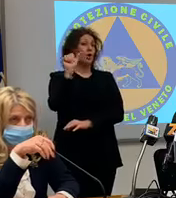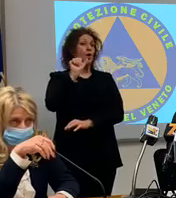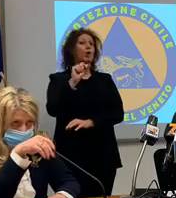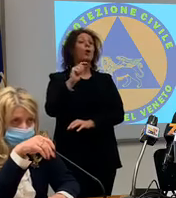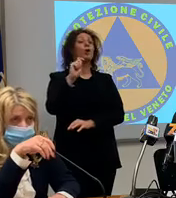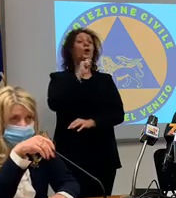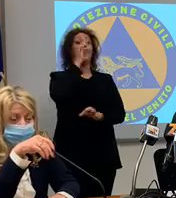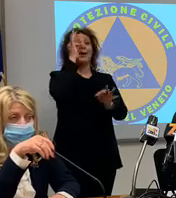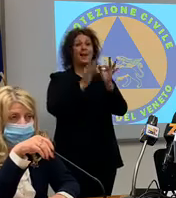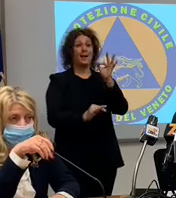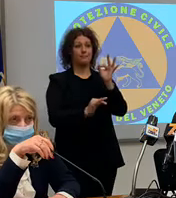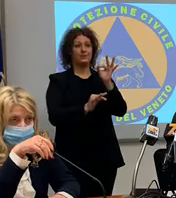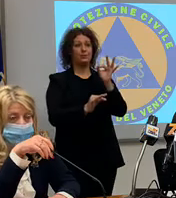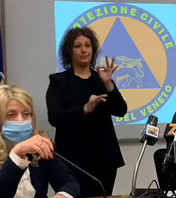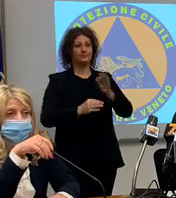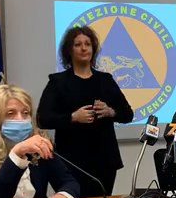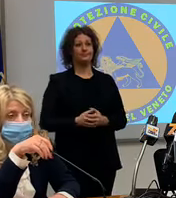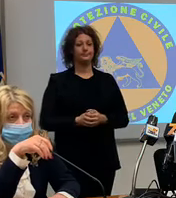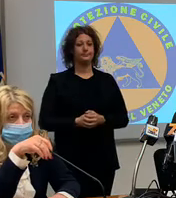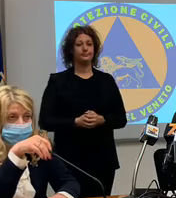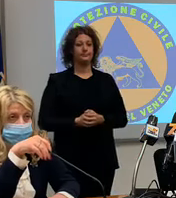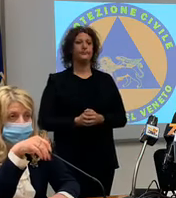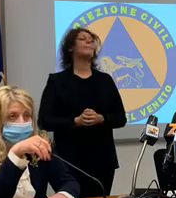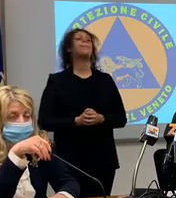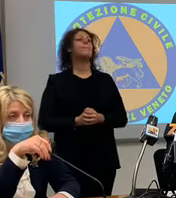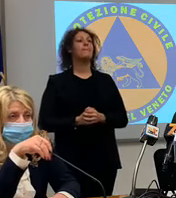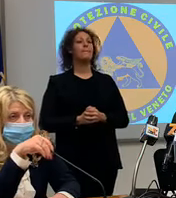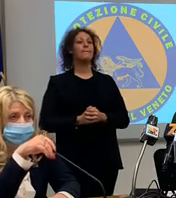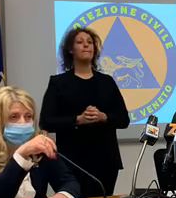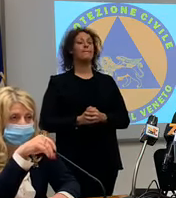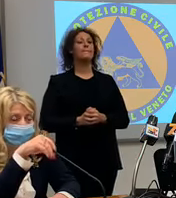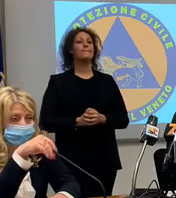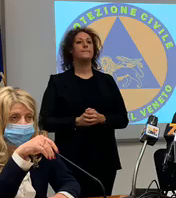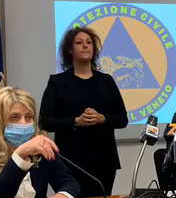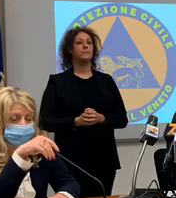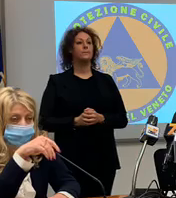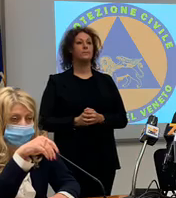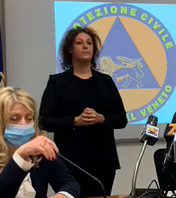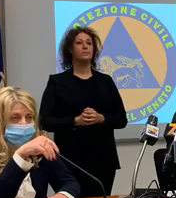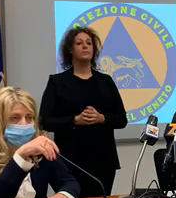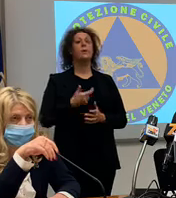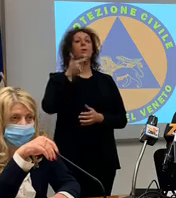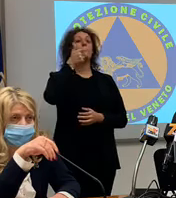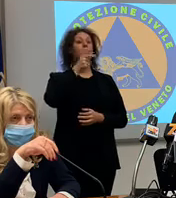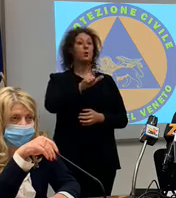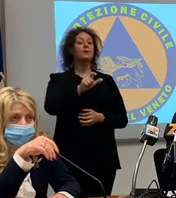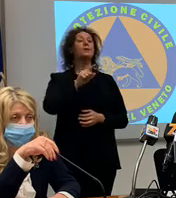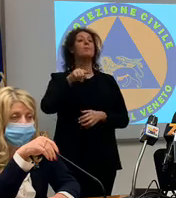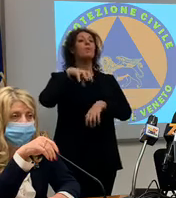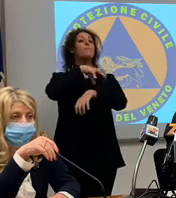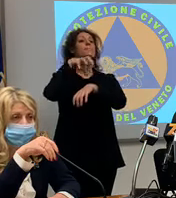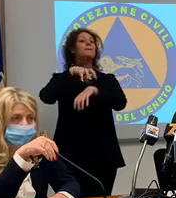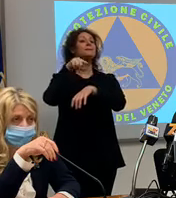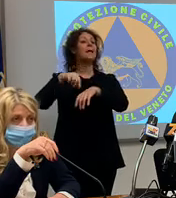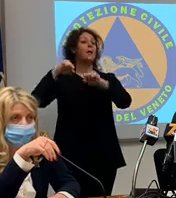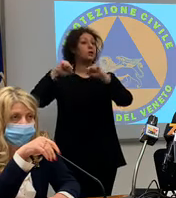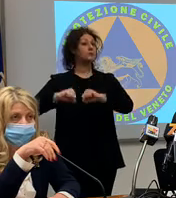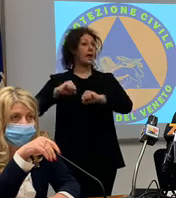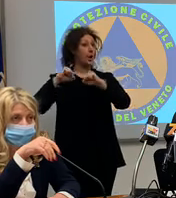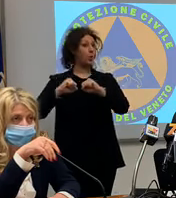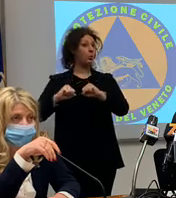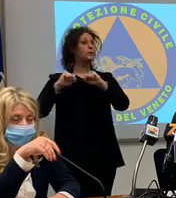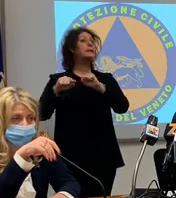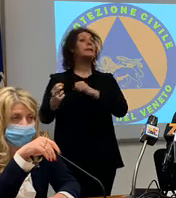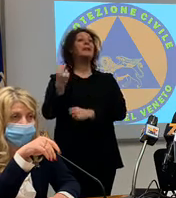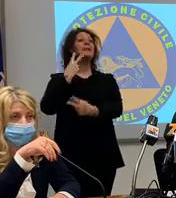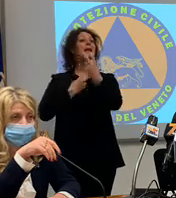rapido pochissimi casi perché secondo l'indicazione ad oggi fornita dal Ministero della Salute